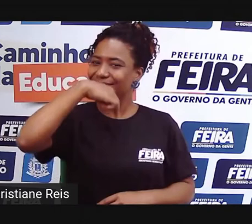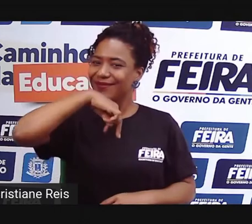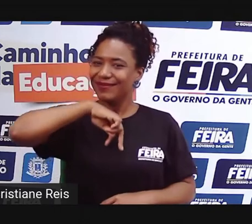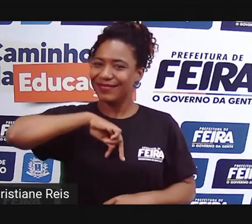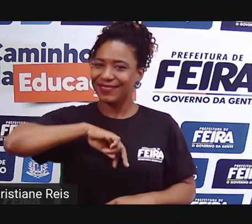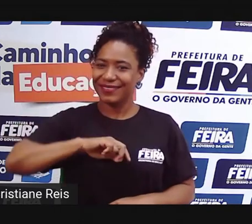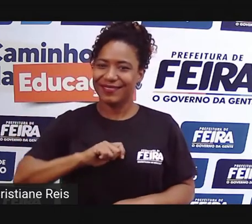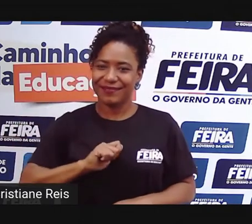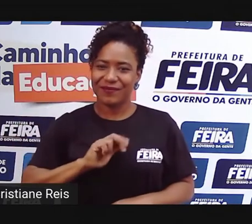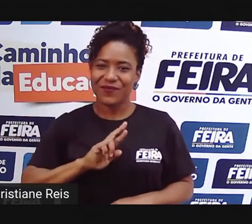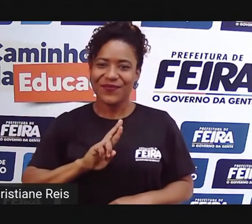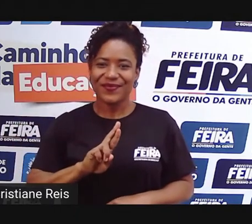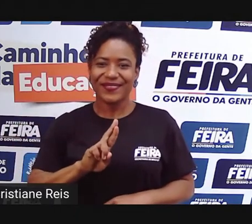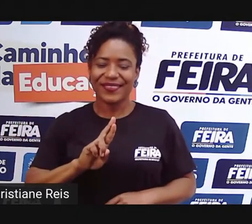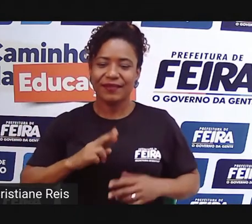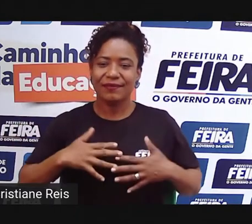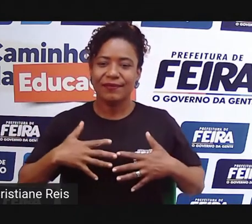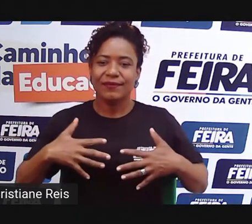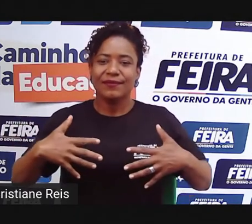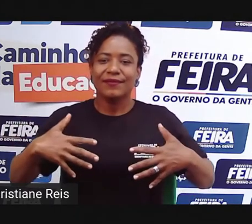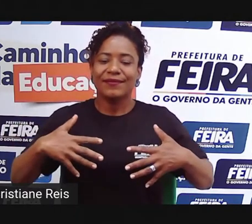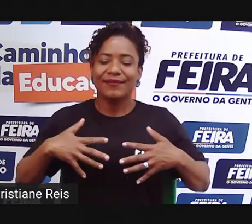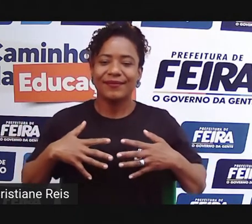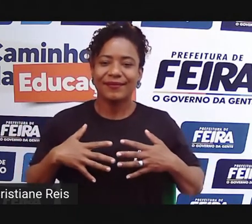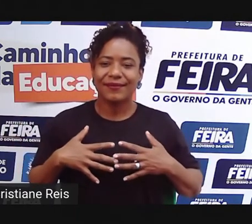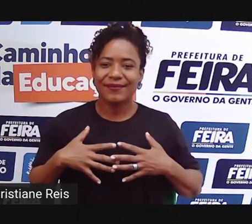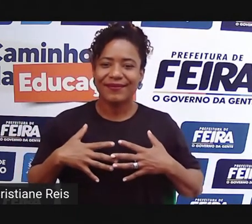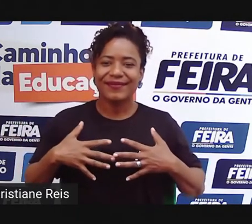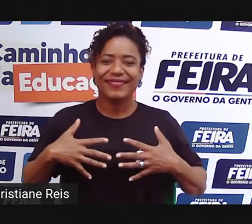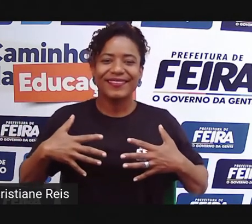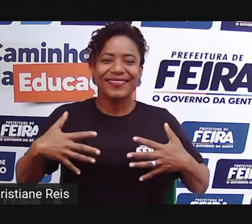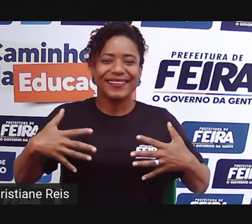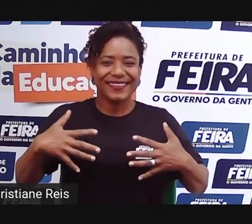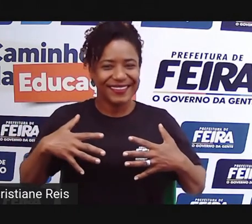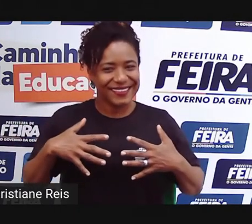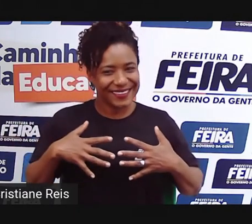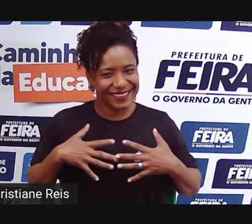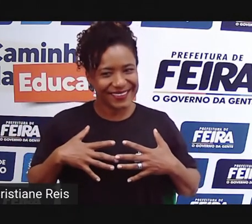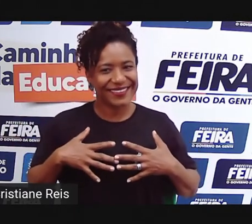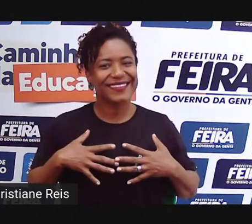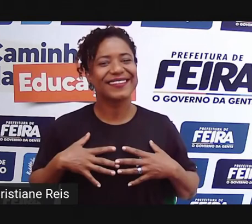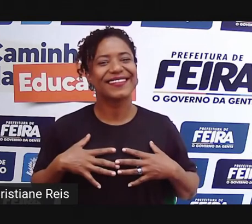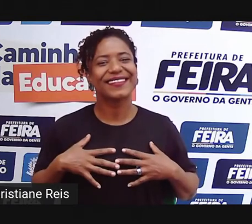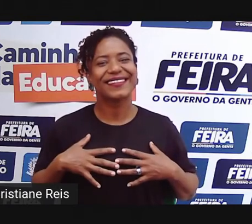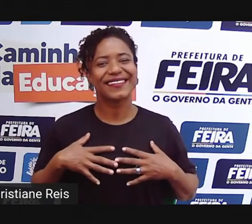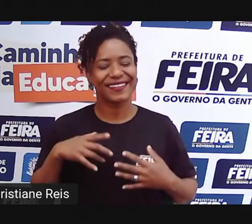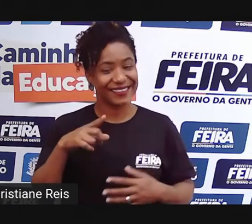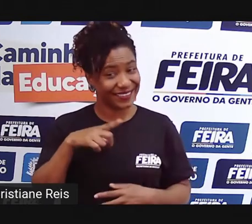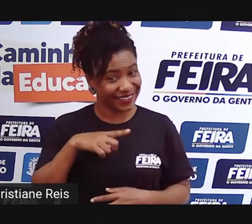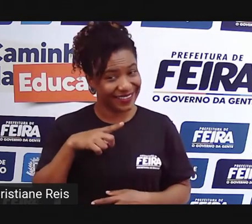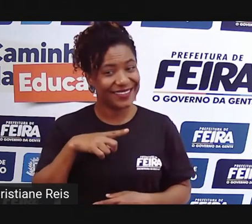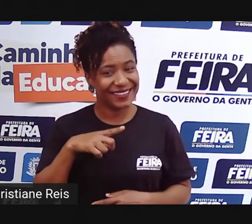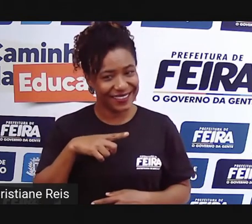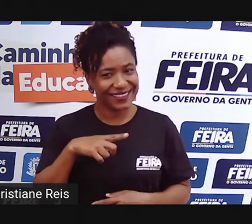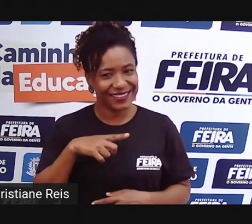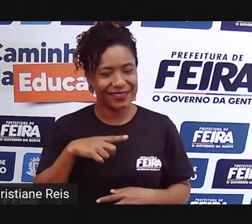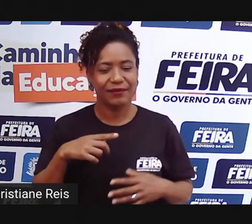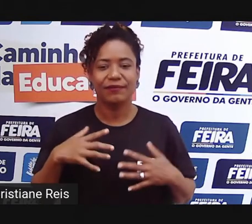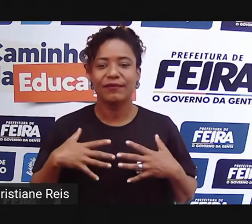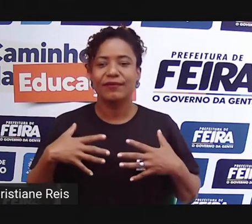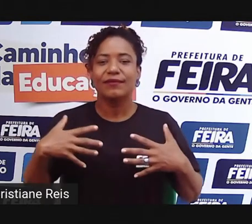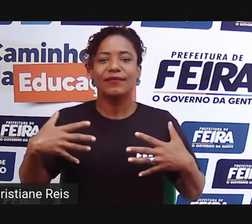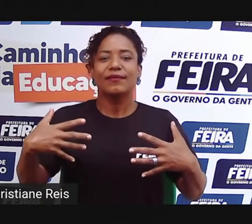vai para os nossos pulmões. Isso mesmo. Então, a gente inspira